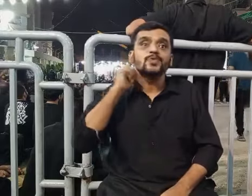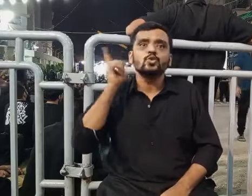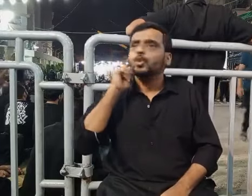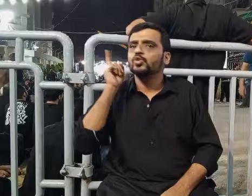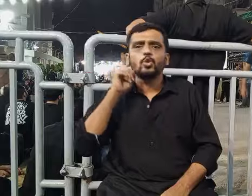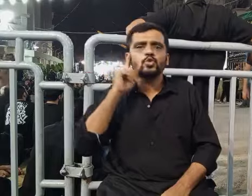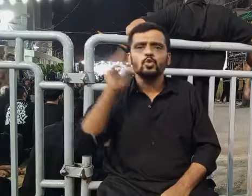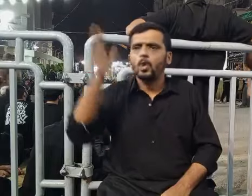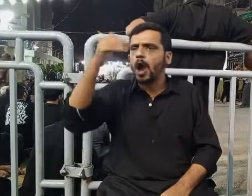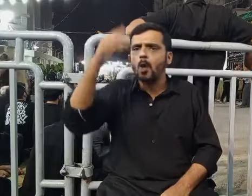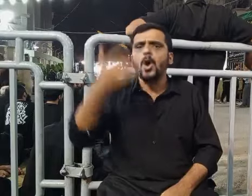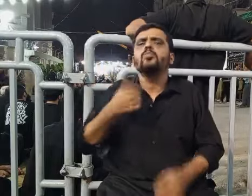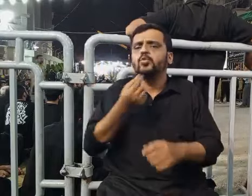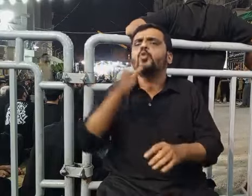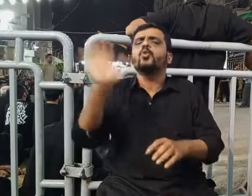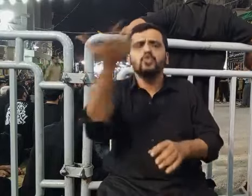بات ہے. آپ افضل ہیں یا آدم؟